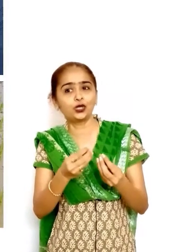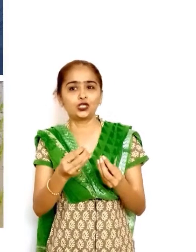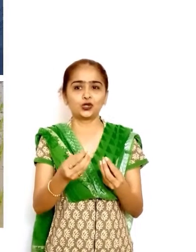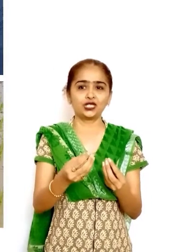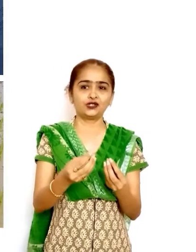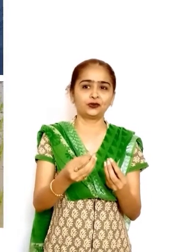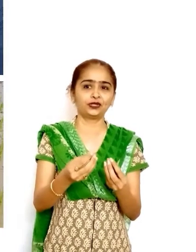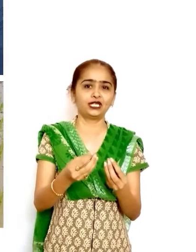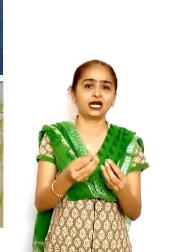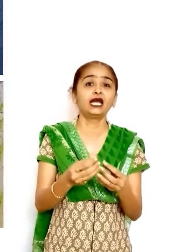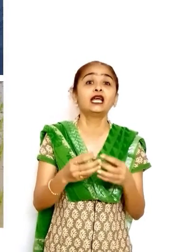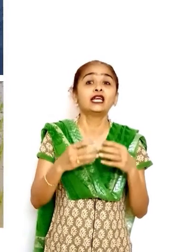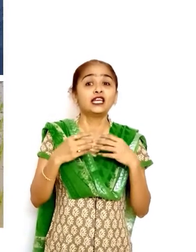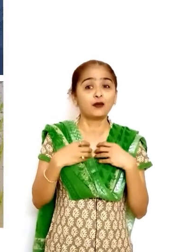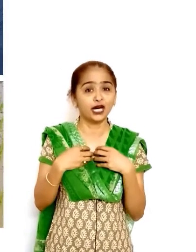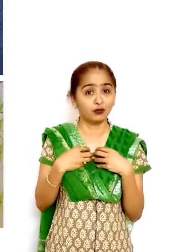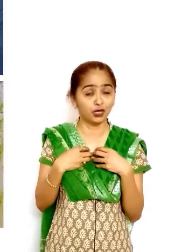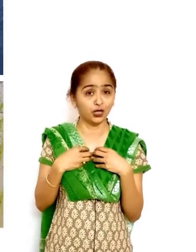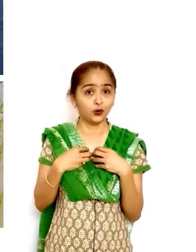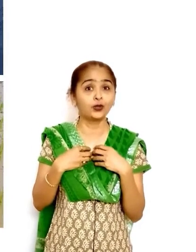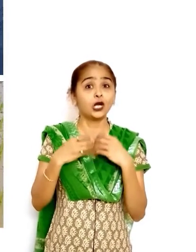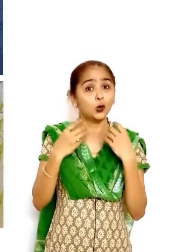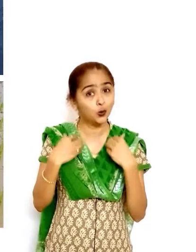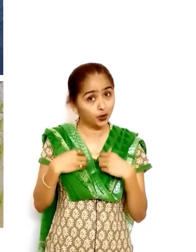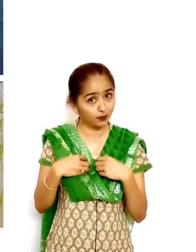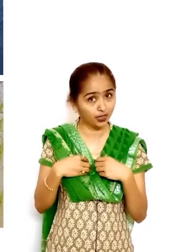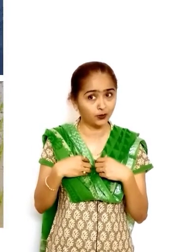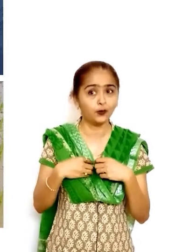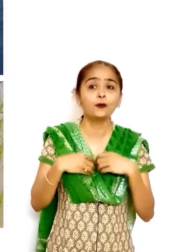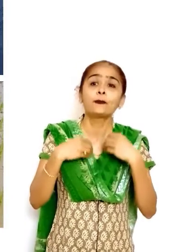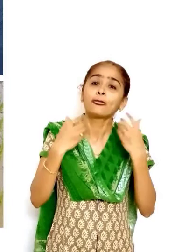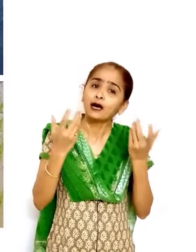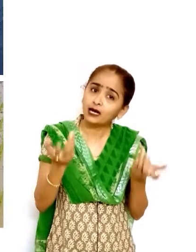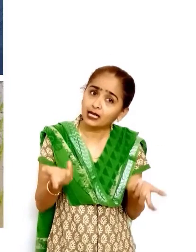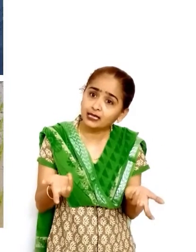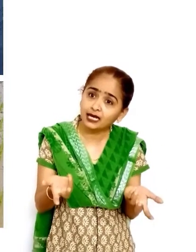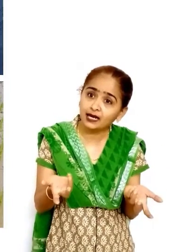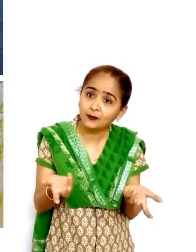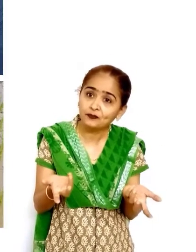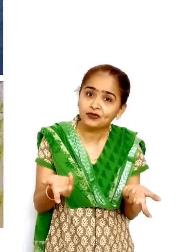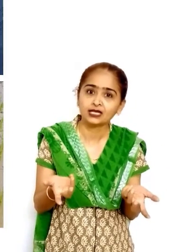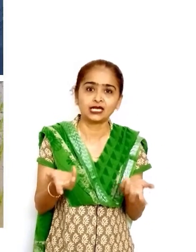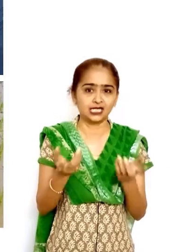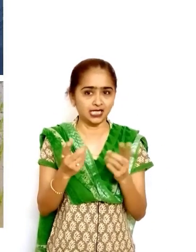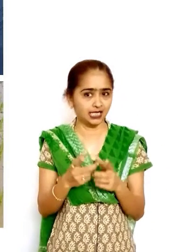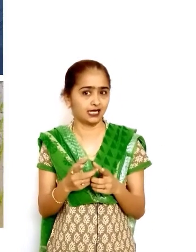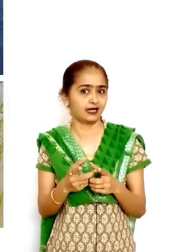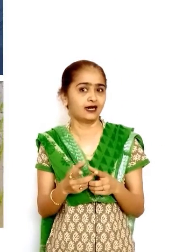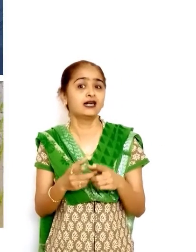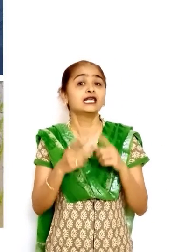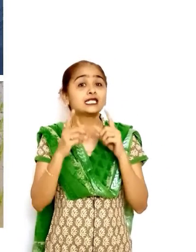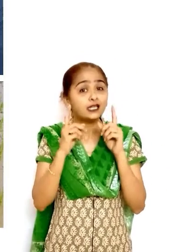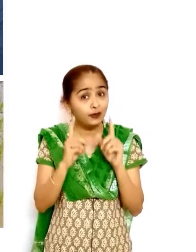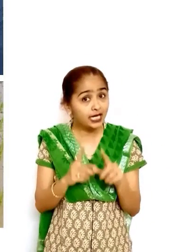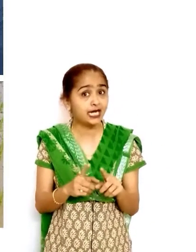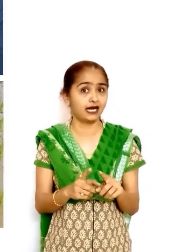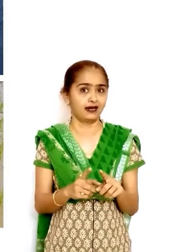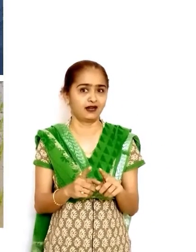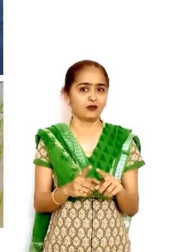ही जो चीज़ें होती हैं ये हमारे मन को या लोगों के मन को हर लेती हैं। इसी तरह सभी के